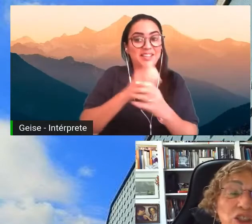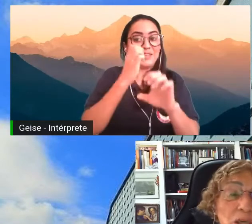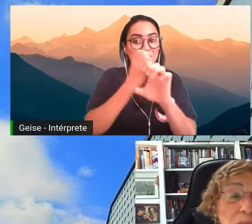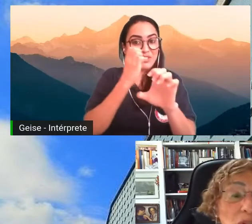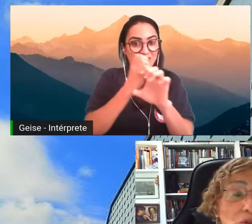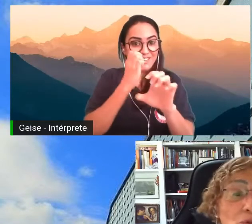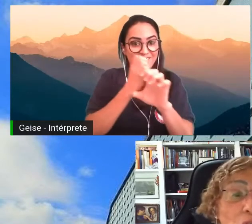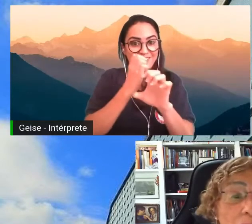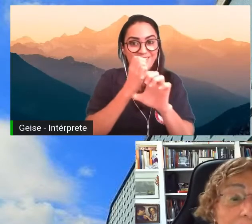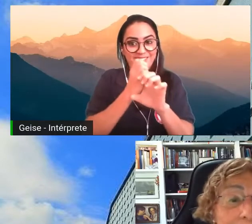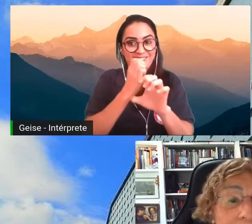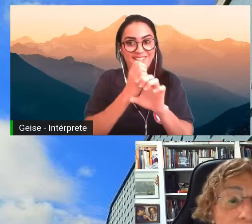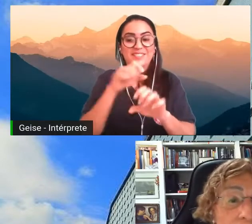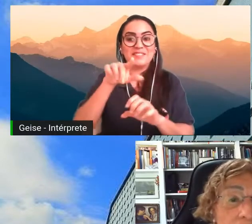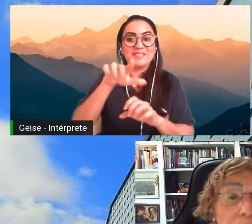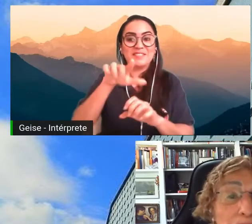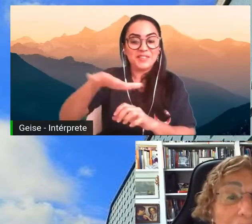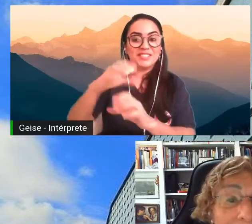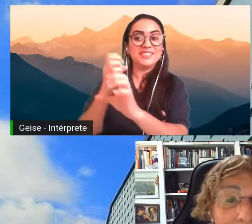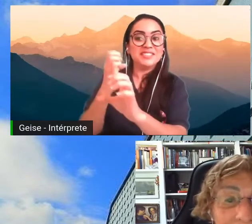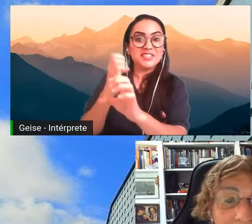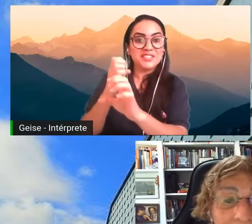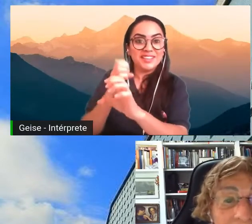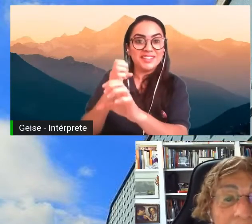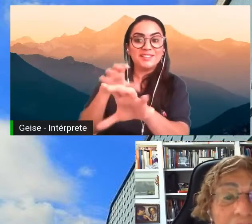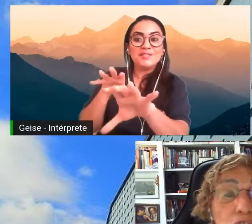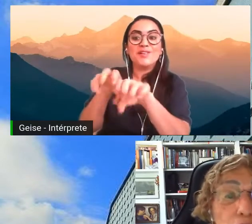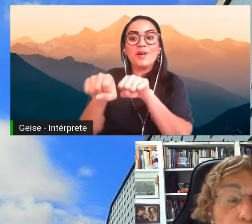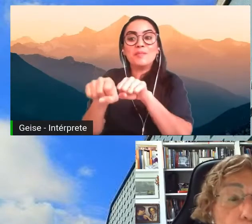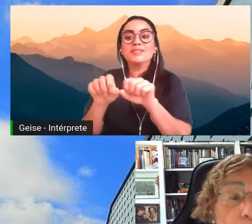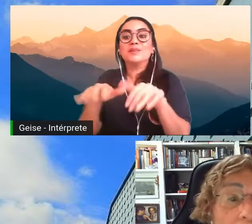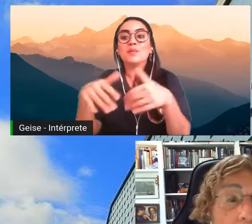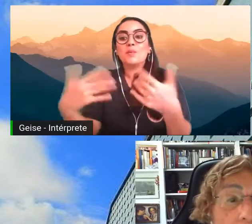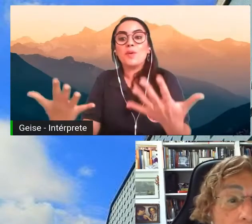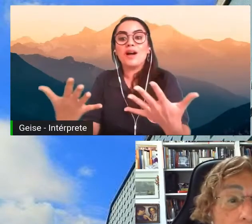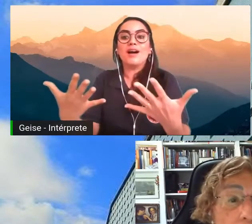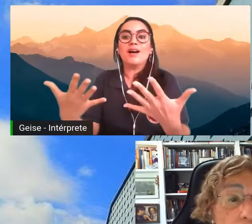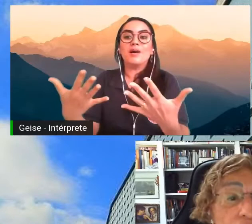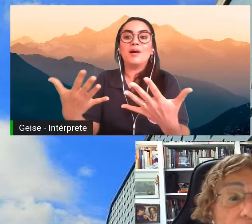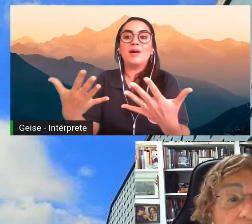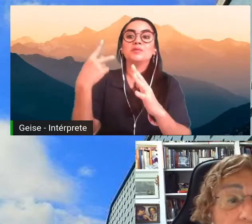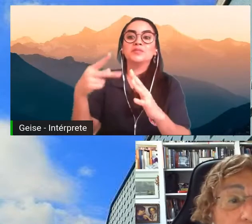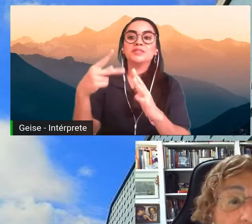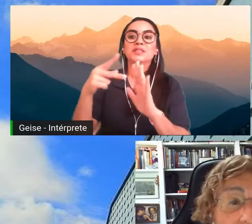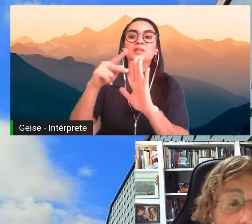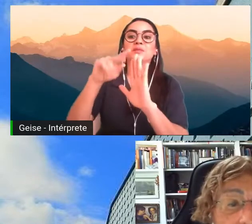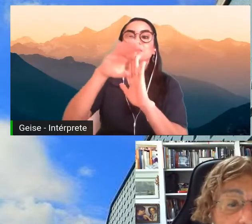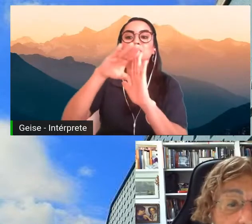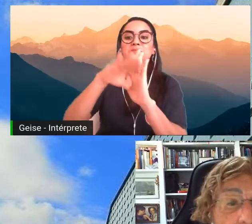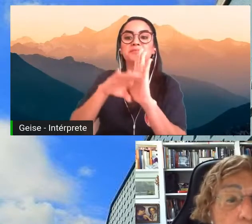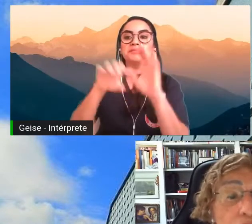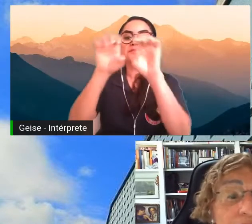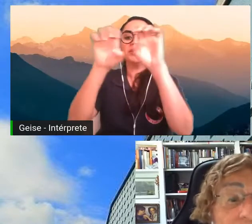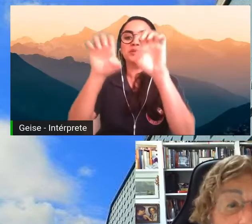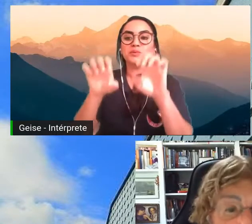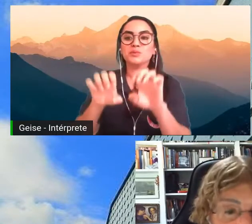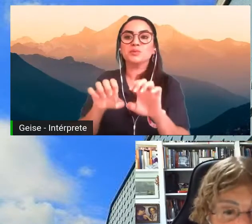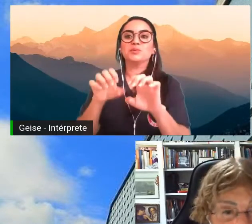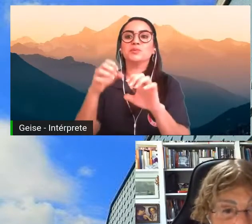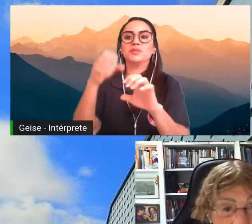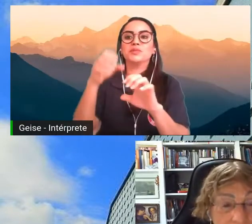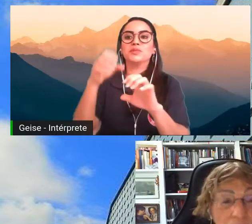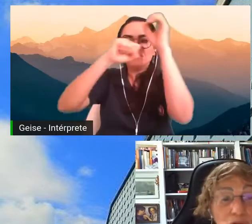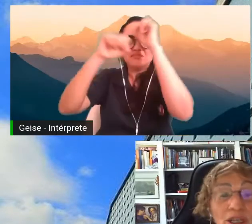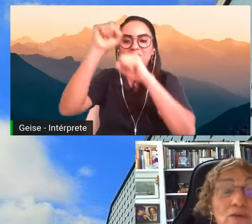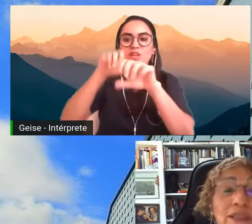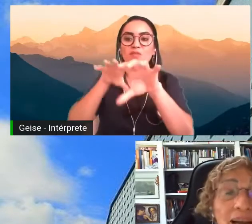sei que tipo de formação de base estrutural Os engenheiros têm. Os técnicos